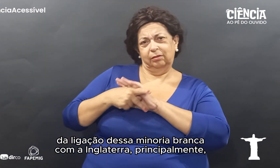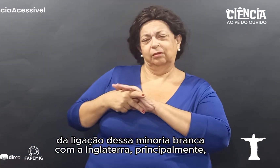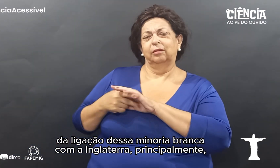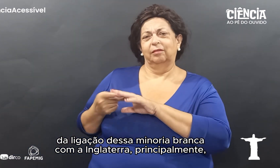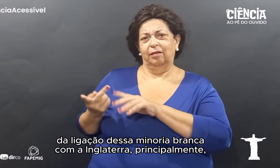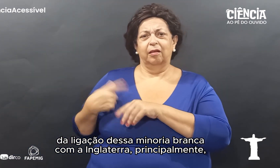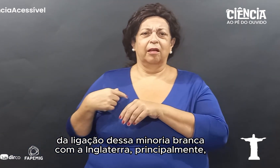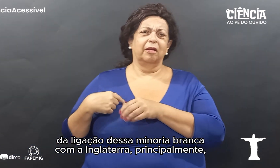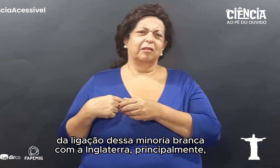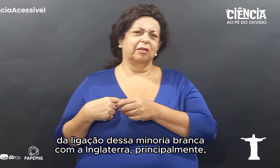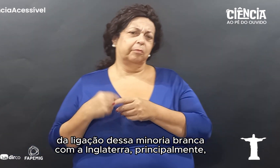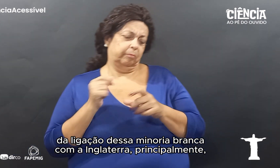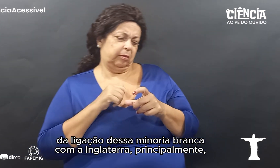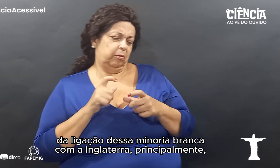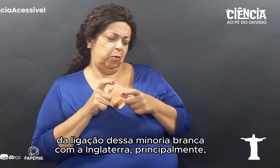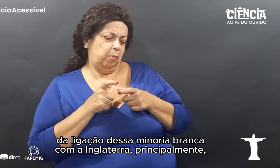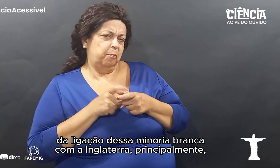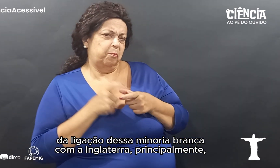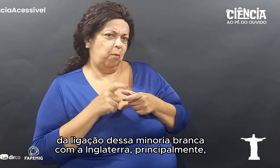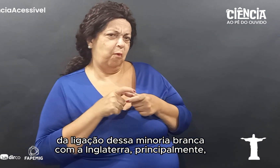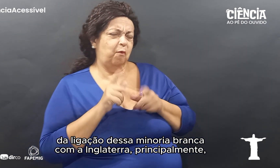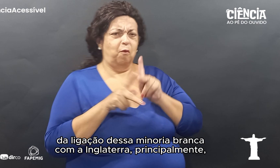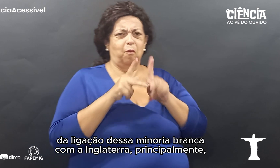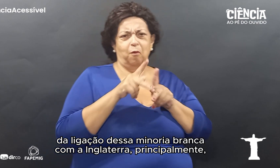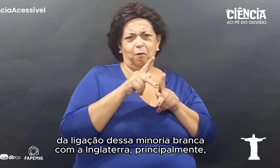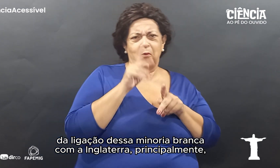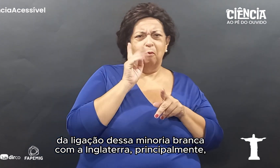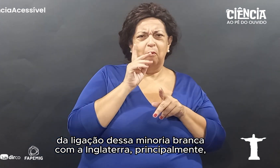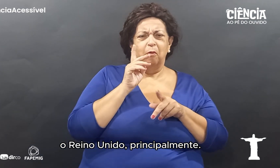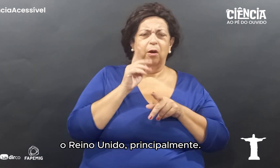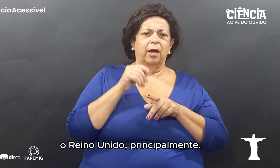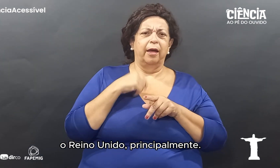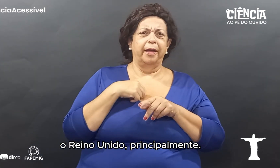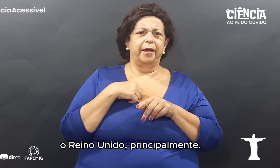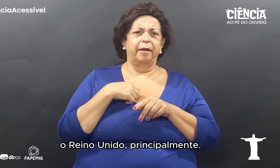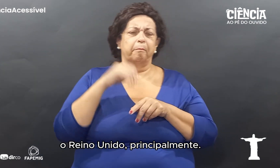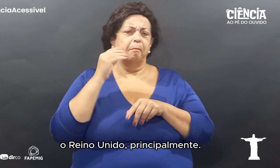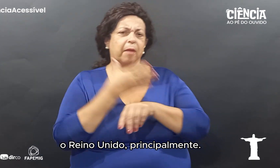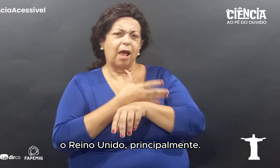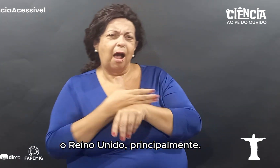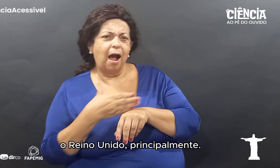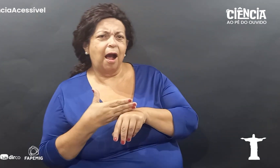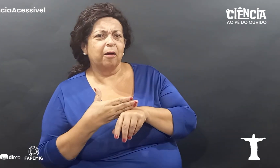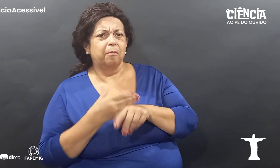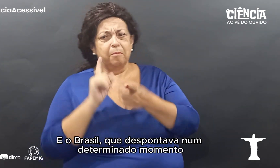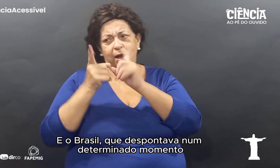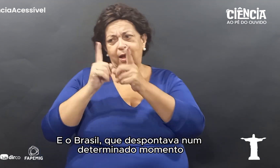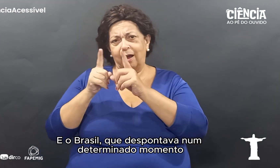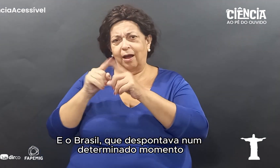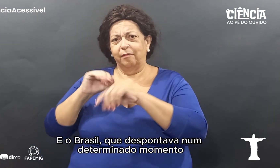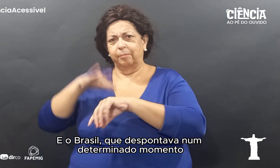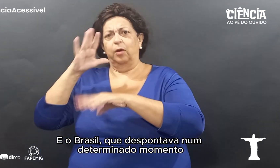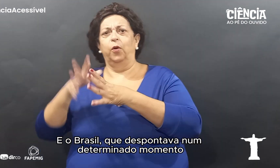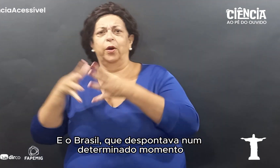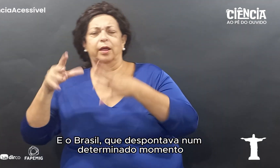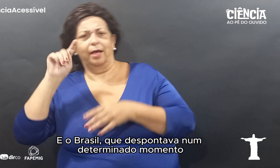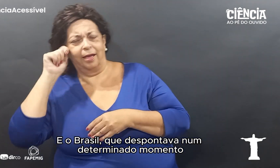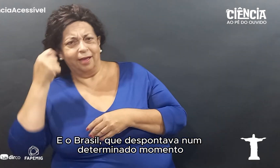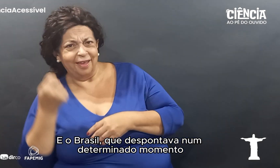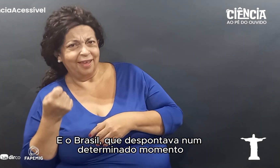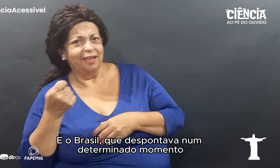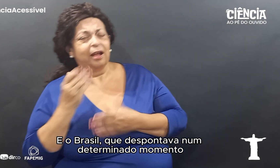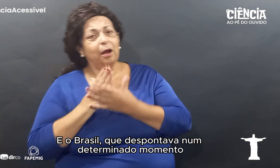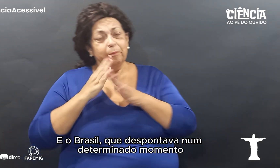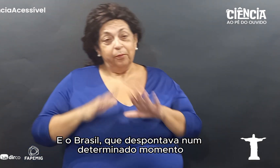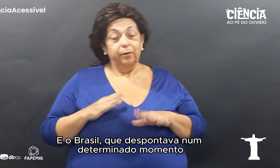dessa minoria branca com a Inglaterra, principalmente, o Reino Unido, principalmente. E o Brasil, que